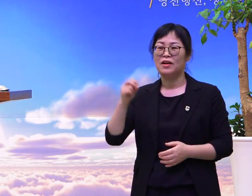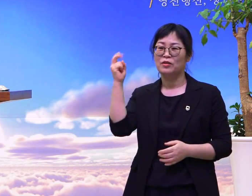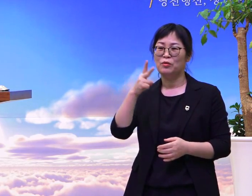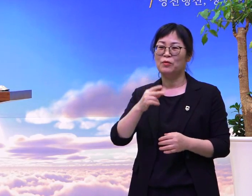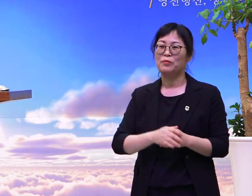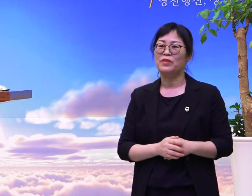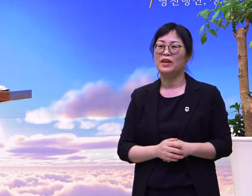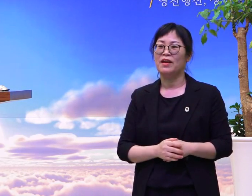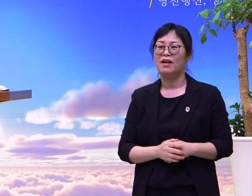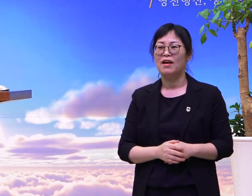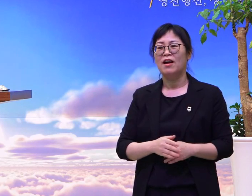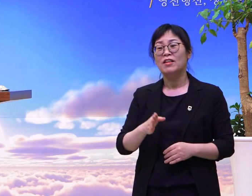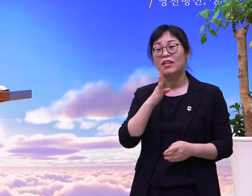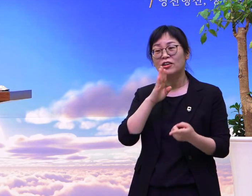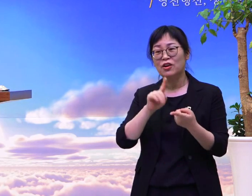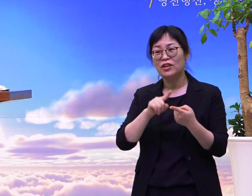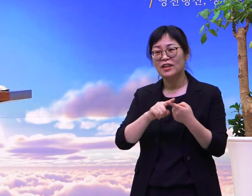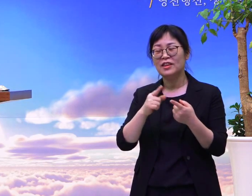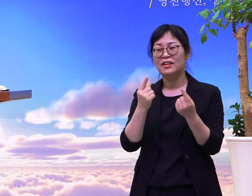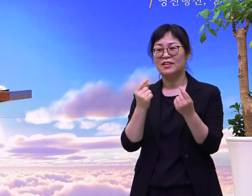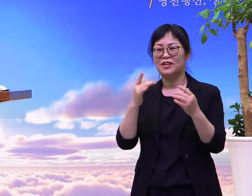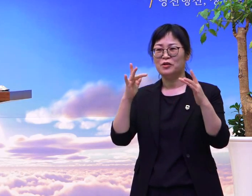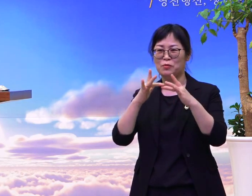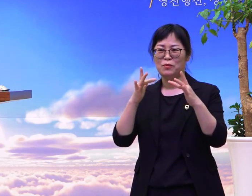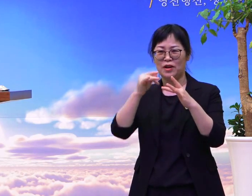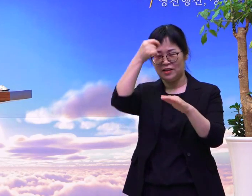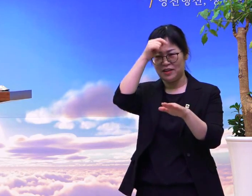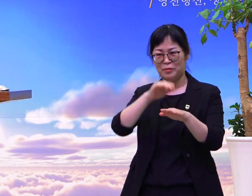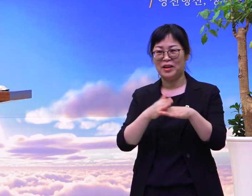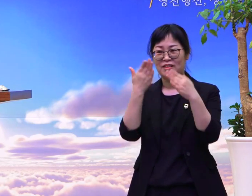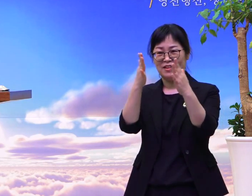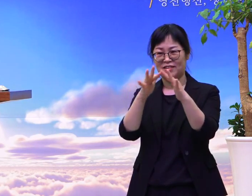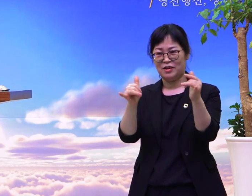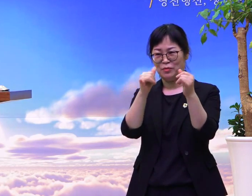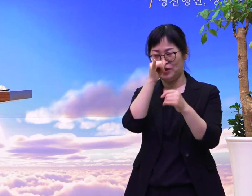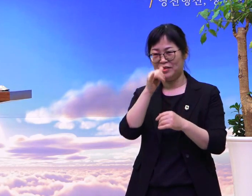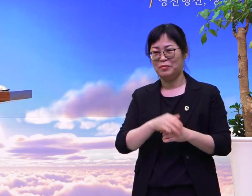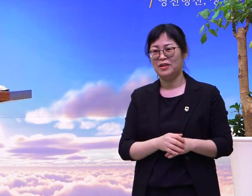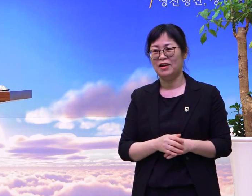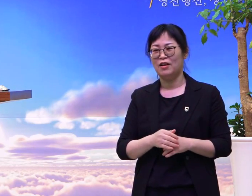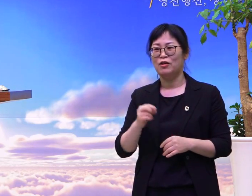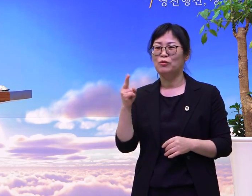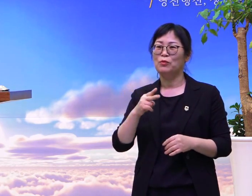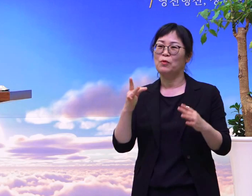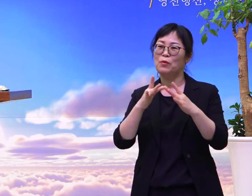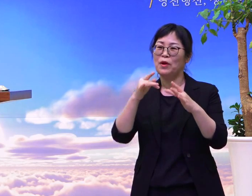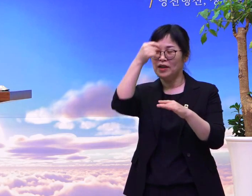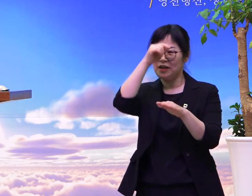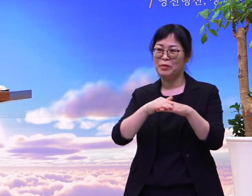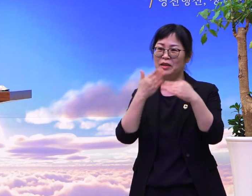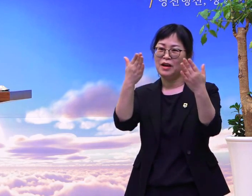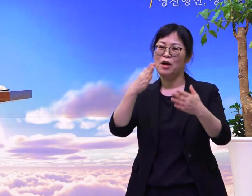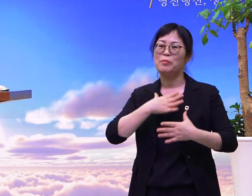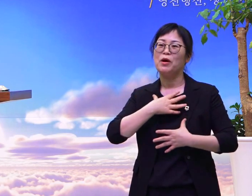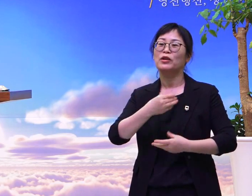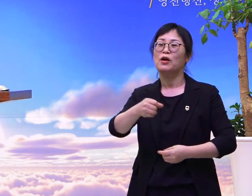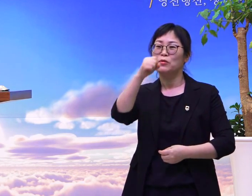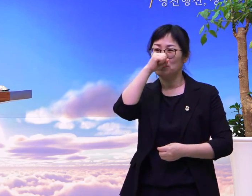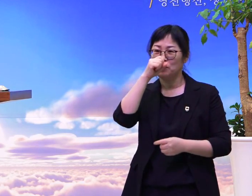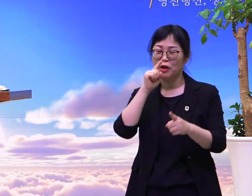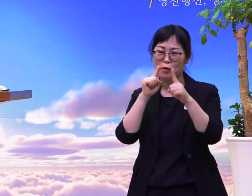또 심지어는 당연하게 여기는 분들이 있습니다. 그리고 온라인 예배를 드리니까 편하다, 좋다 하는